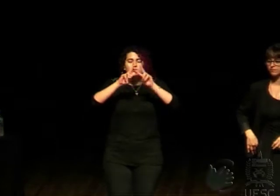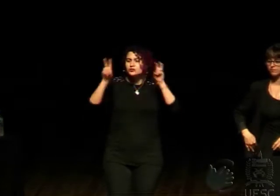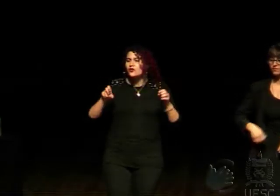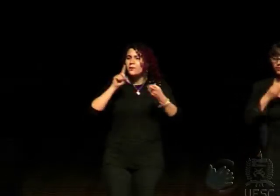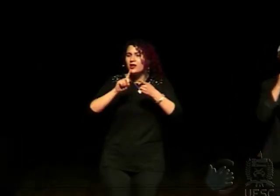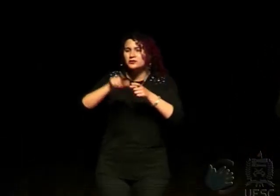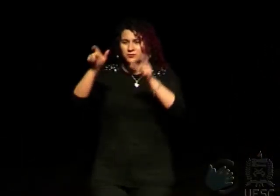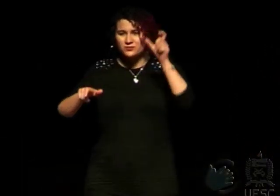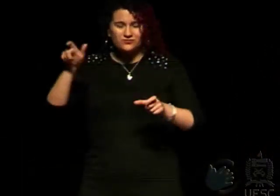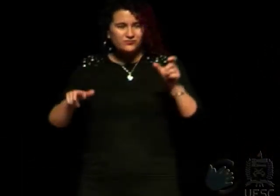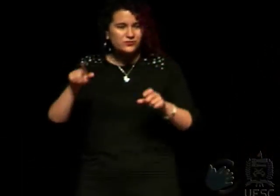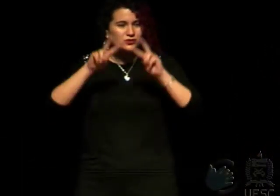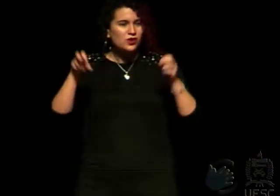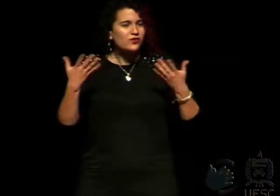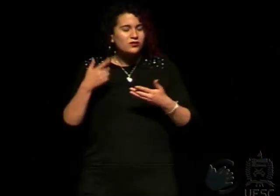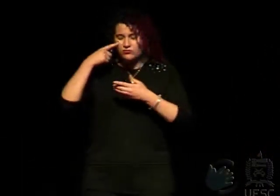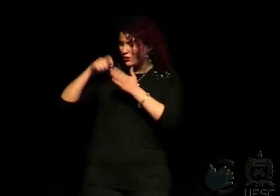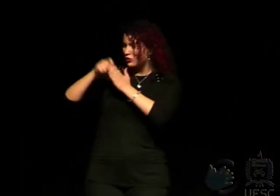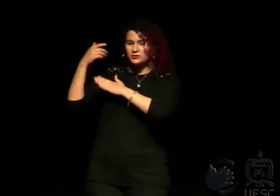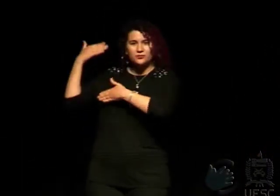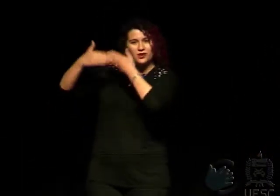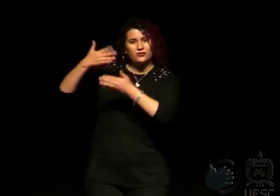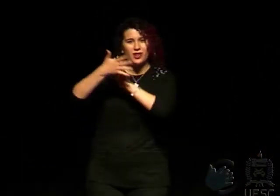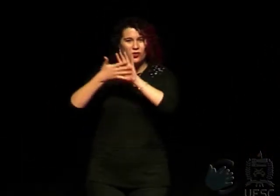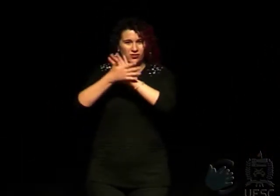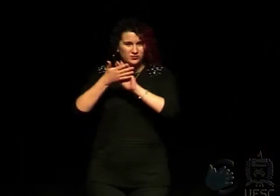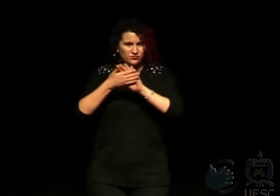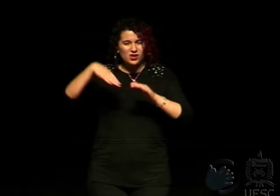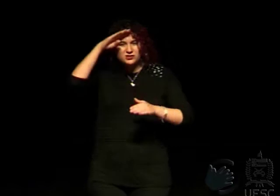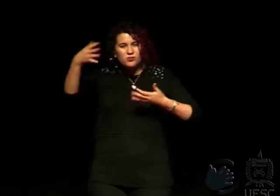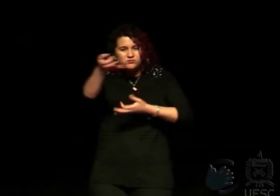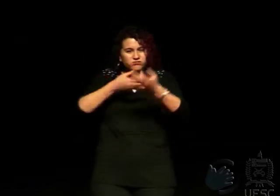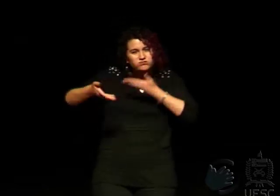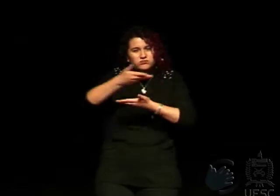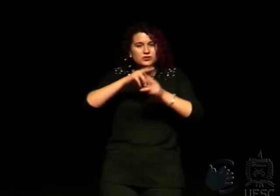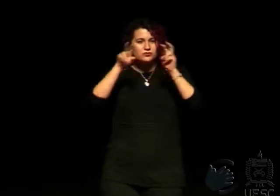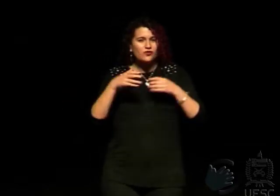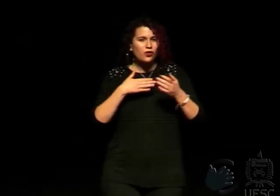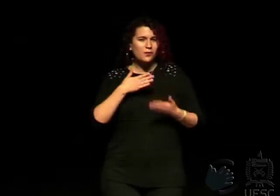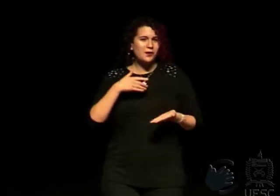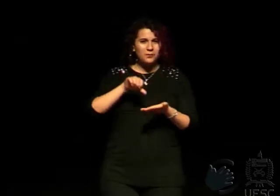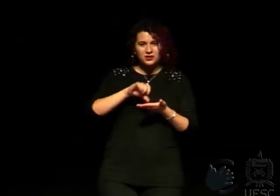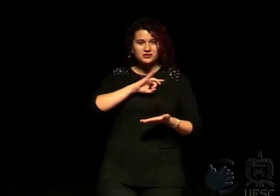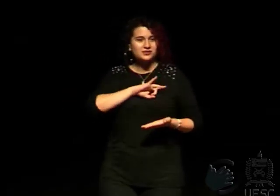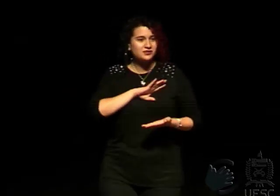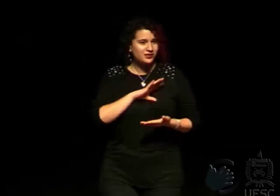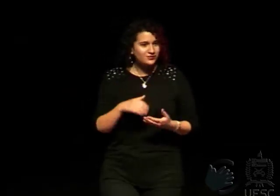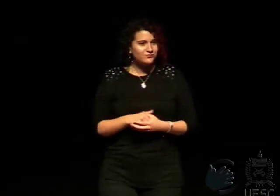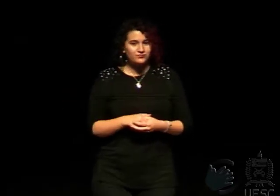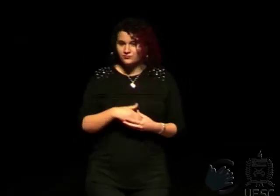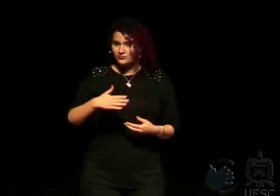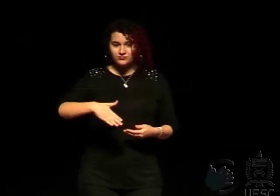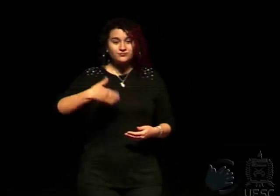Buenas tardes. Ahora yo les voy a hablar sobre la participación de la comunidad sorda en el proceso de reconocimiento de la lengua de señas, las experiencias